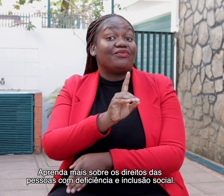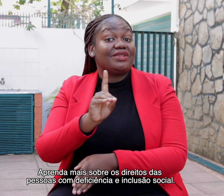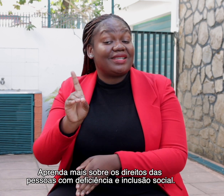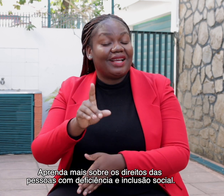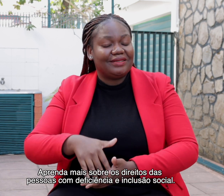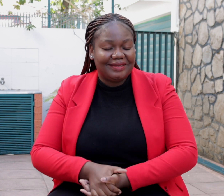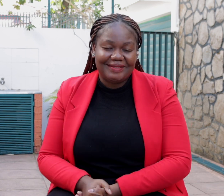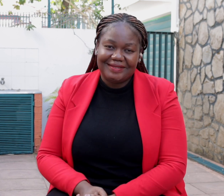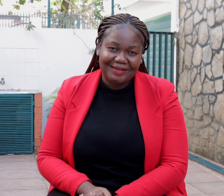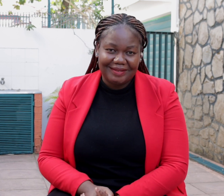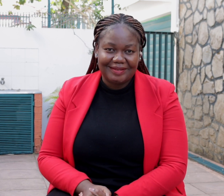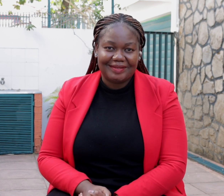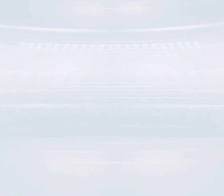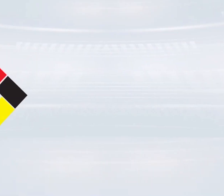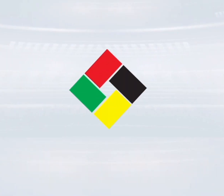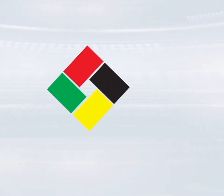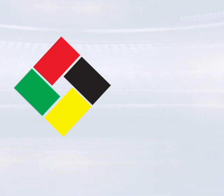inclusão social.